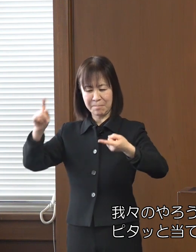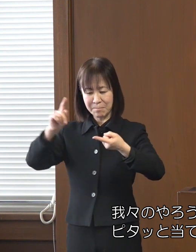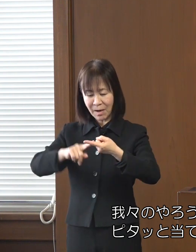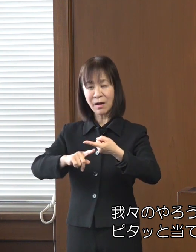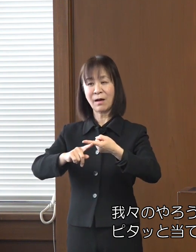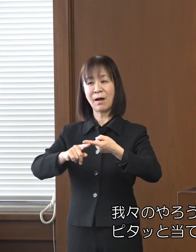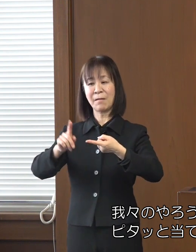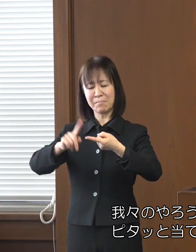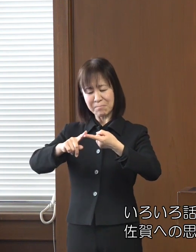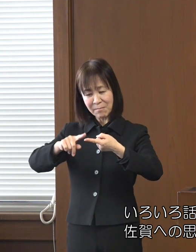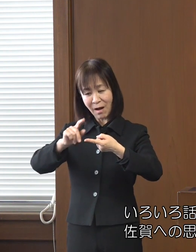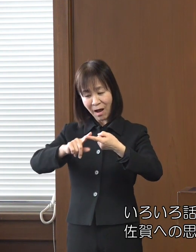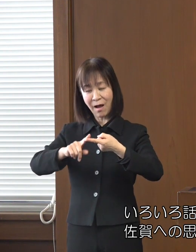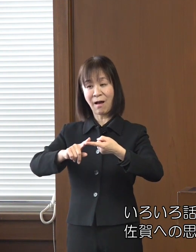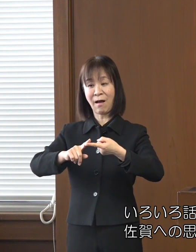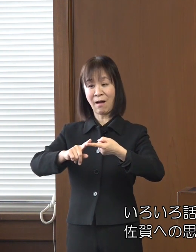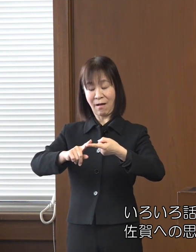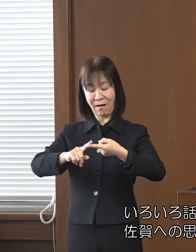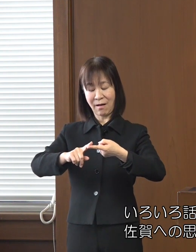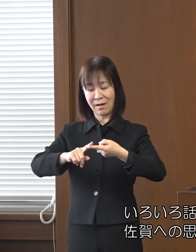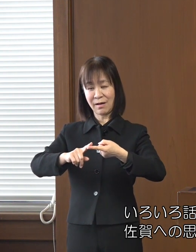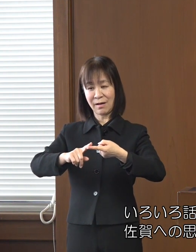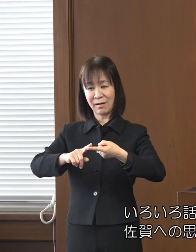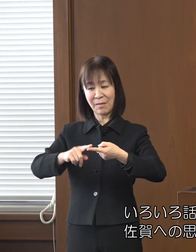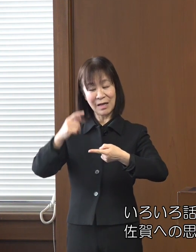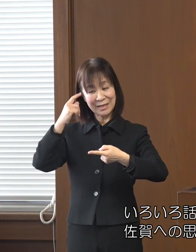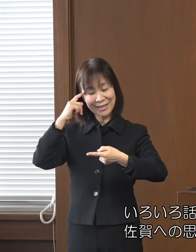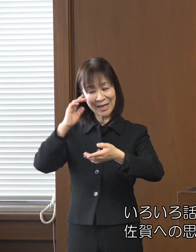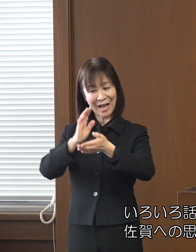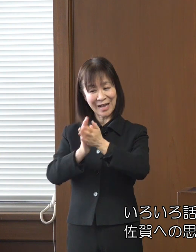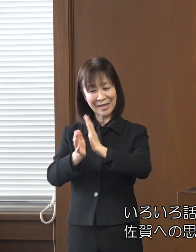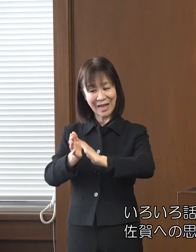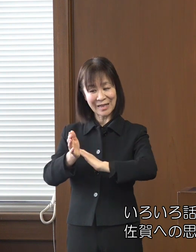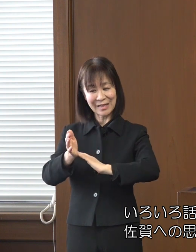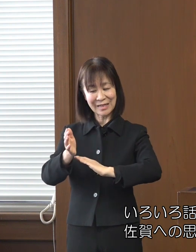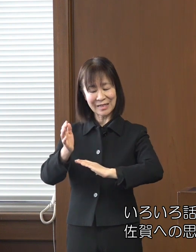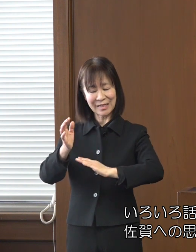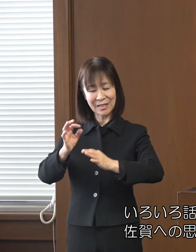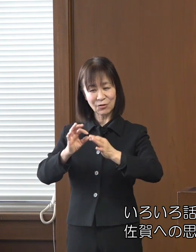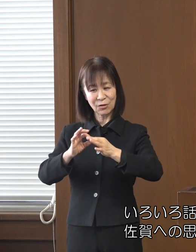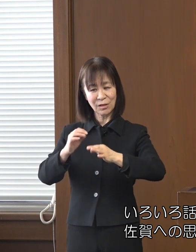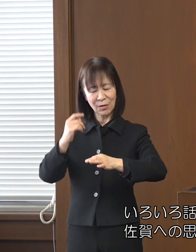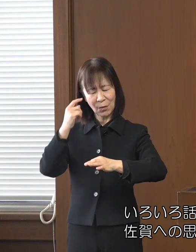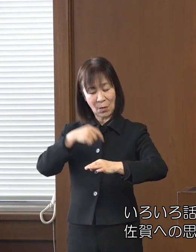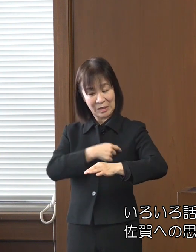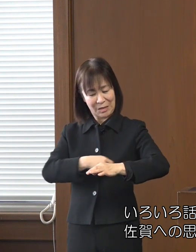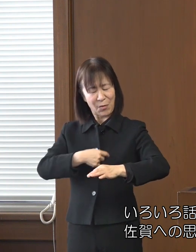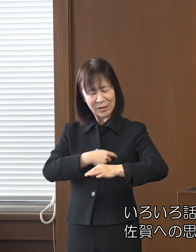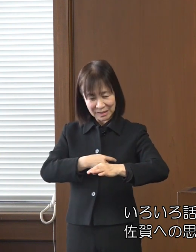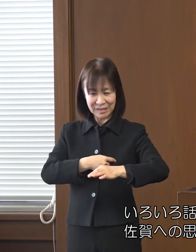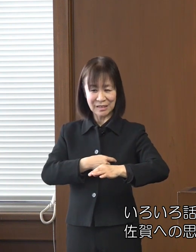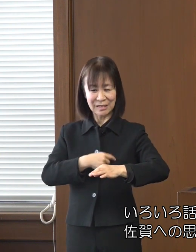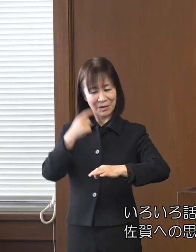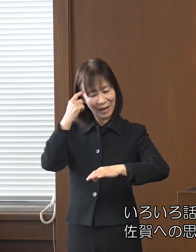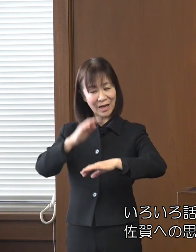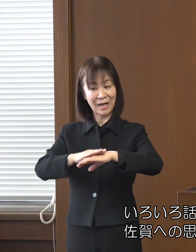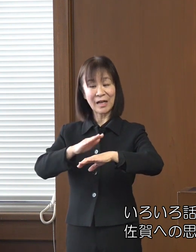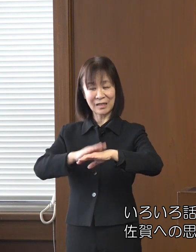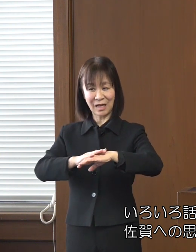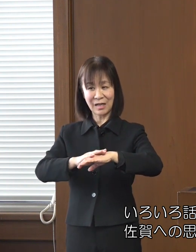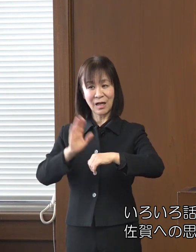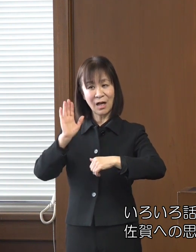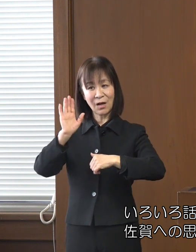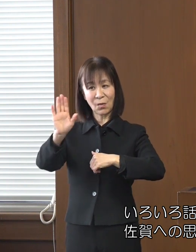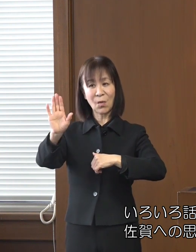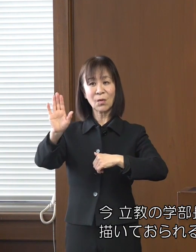の で、まあ、いろいろ話していく中で、まあ、佐賀への思いだったり、まあ、今後どうい